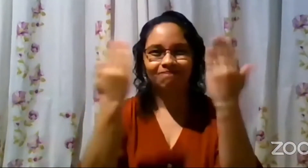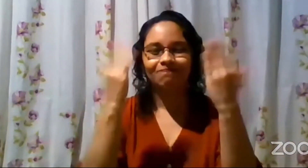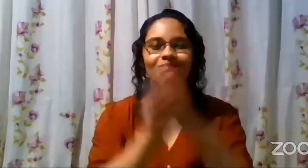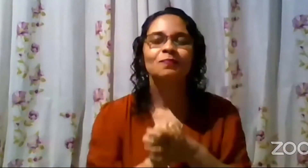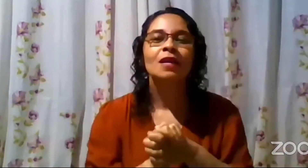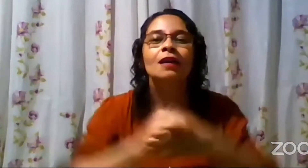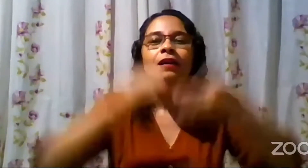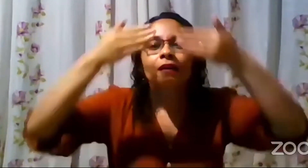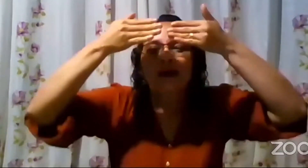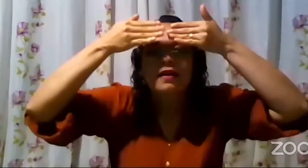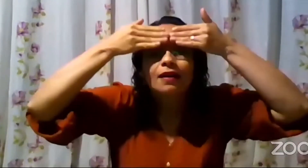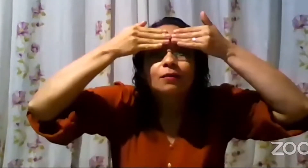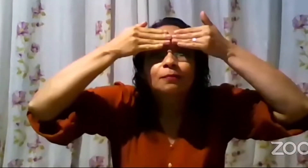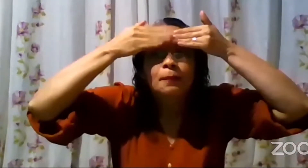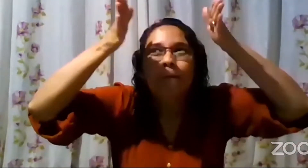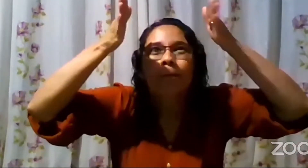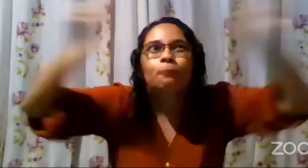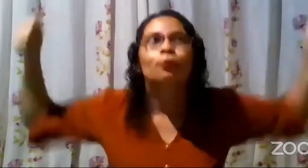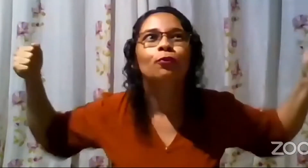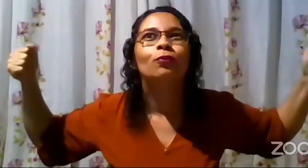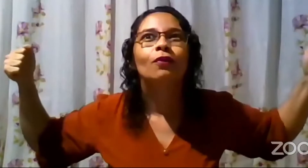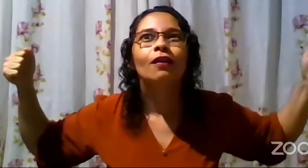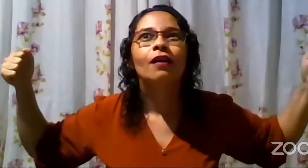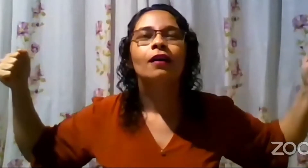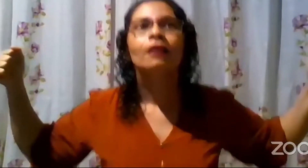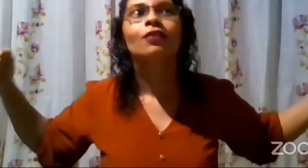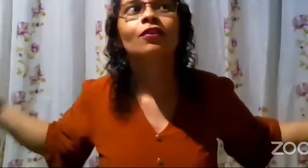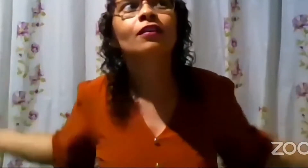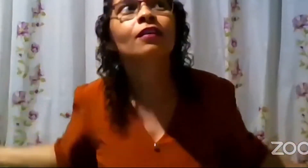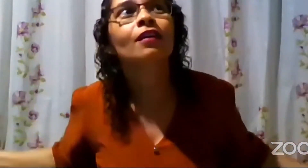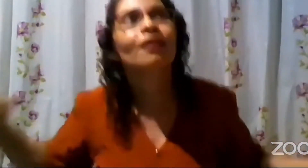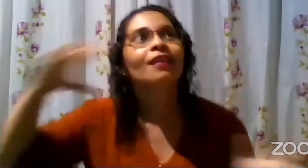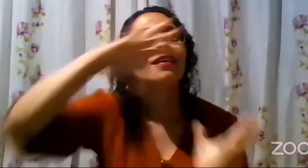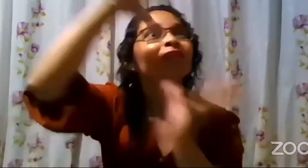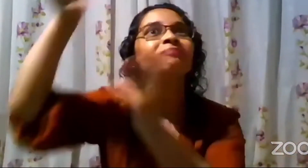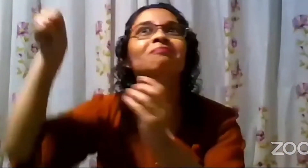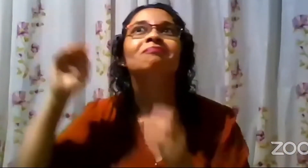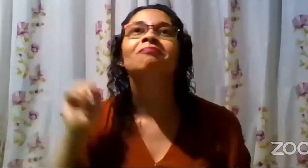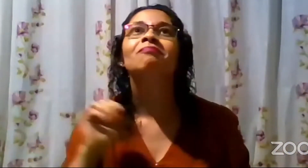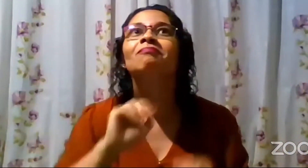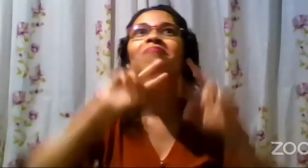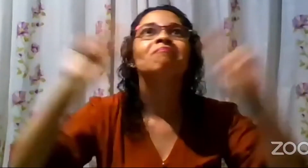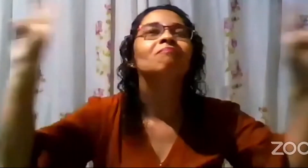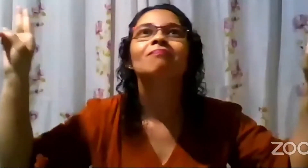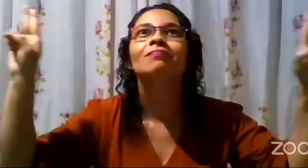Parece, assim, que abriu a minha mente. E aí eu olhei e vi um